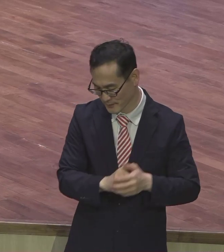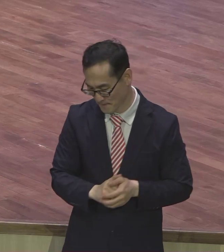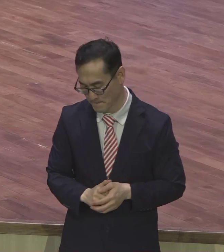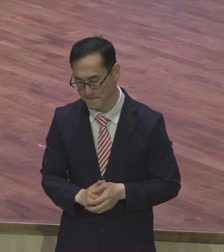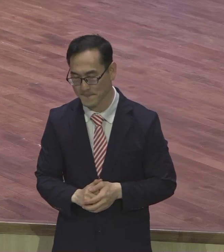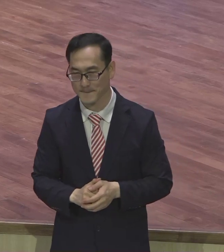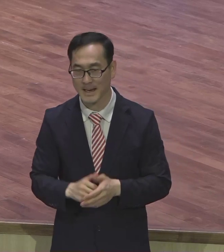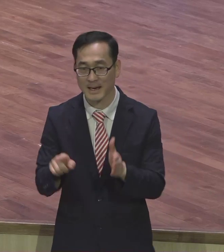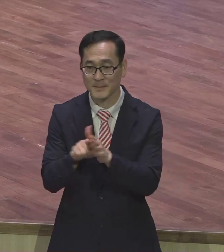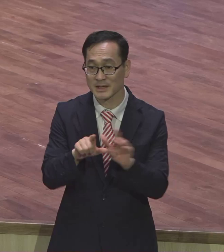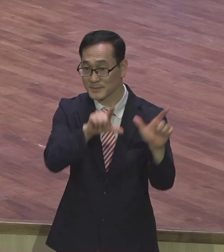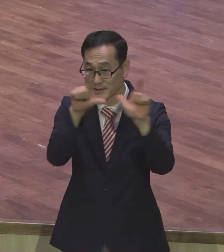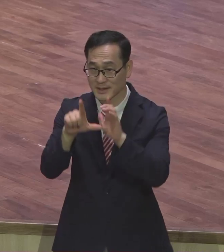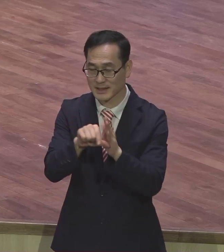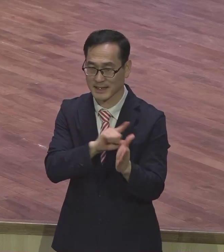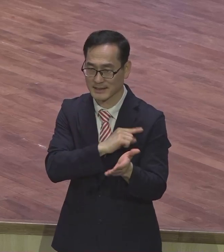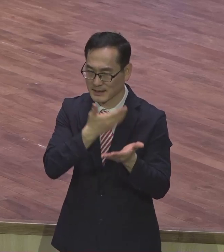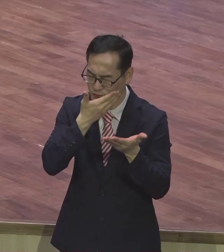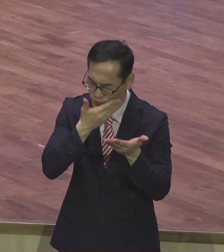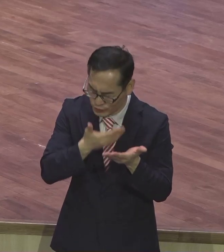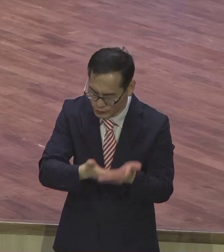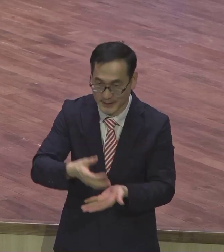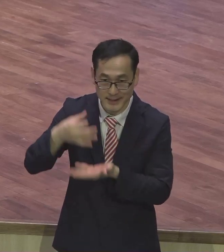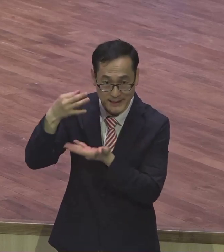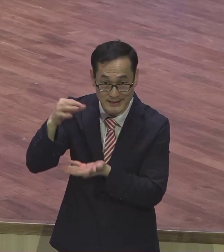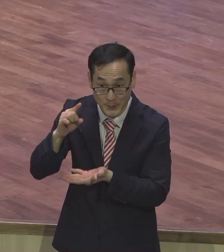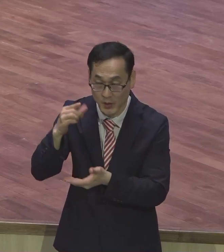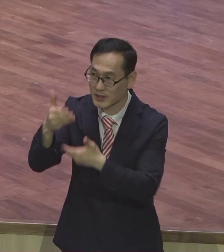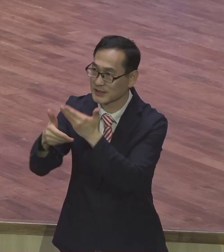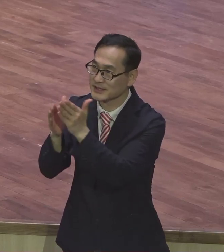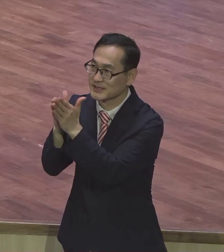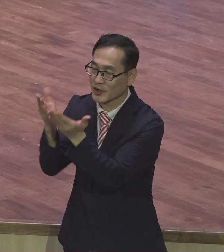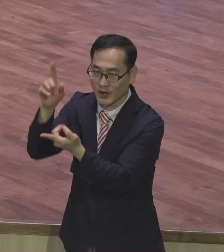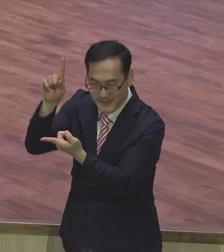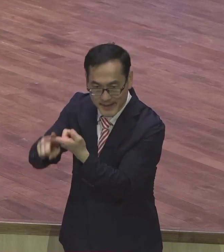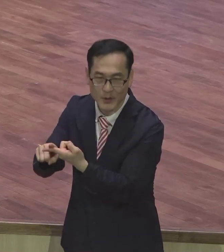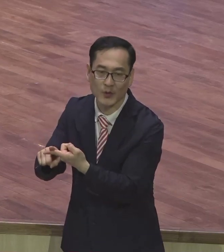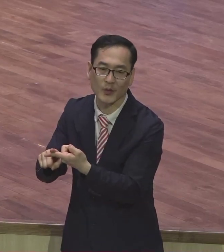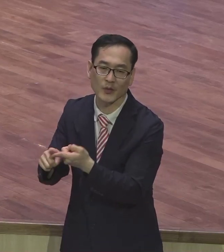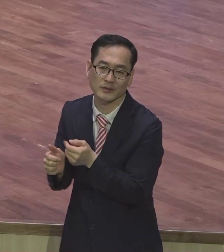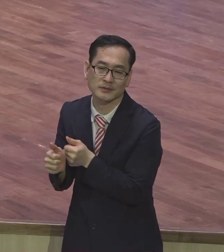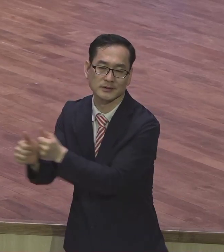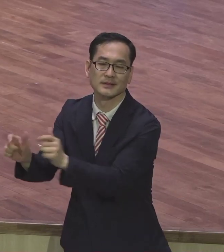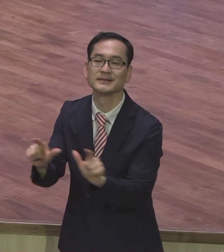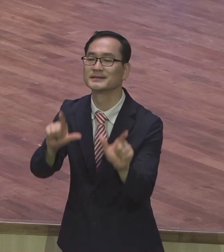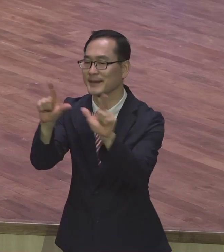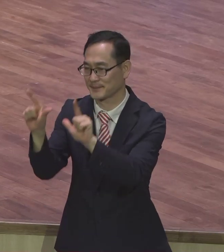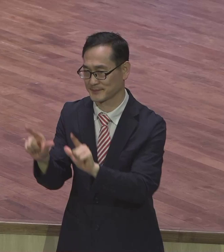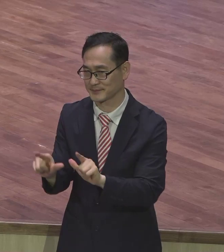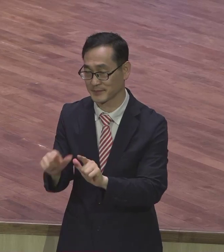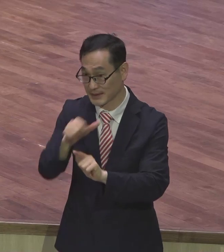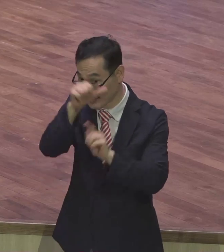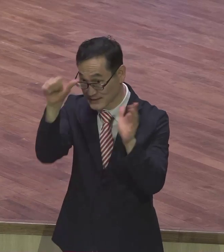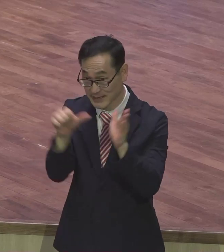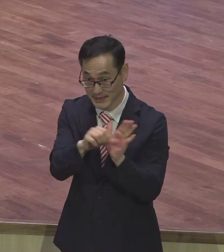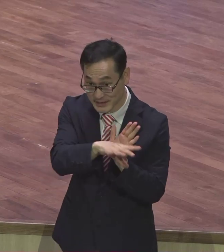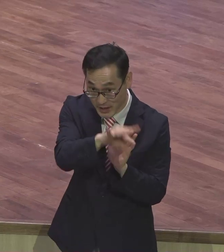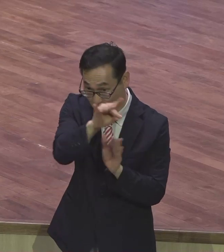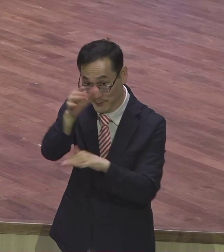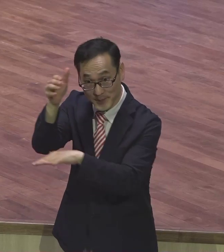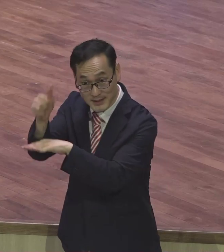제일 중요한 가치 성경대로 사는 삶이에요 인생의 시작과 끝 과정